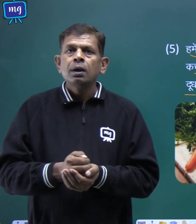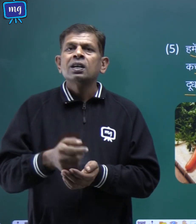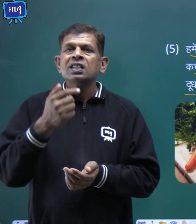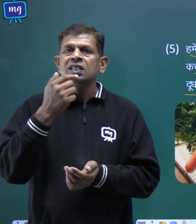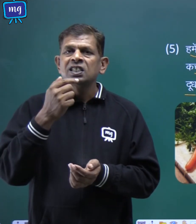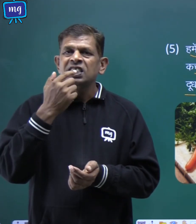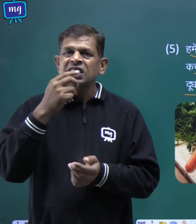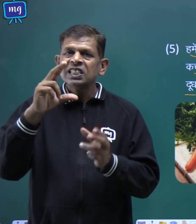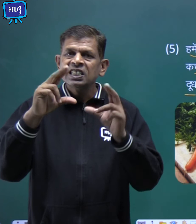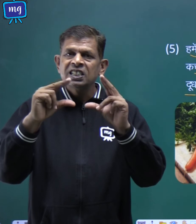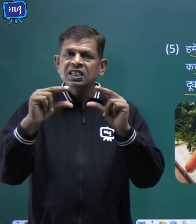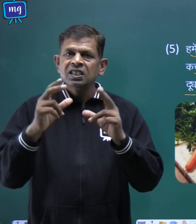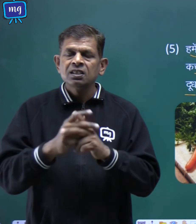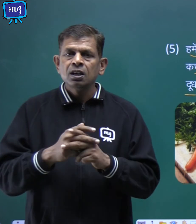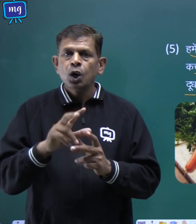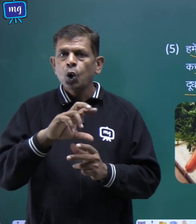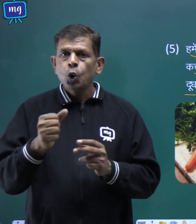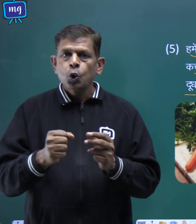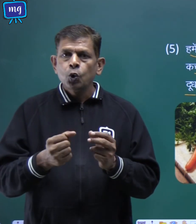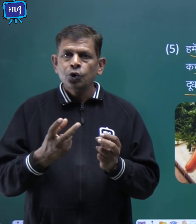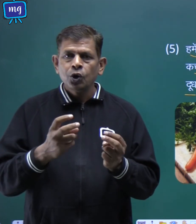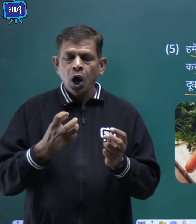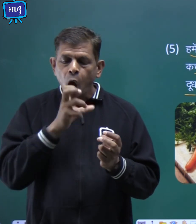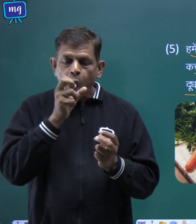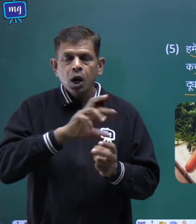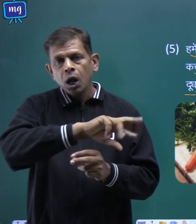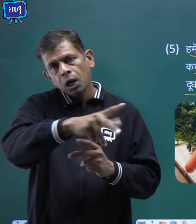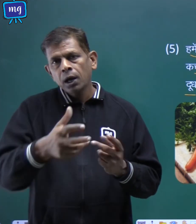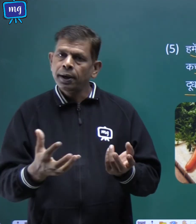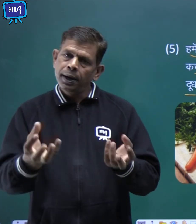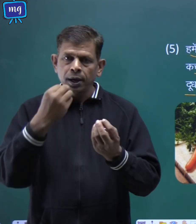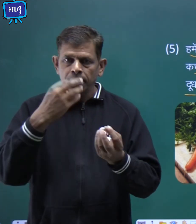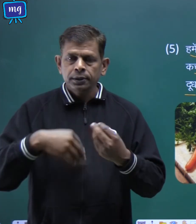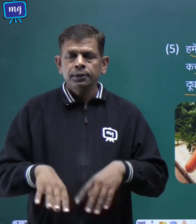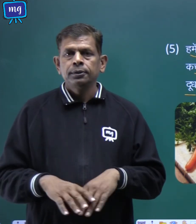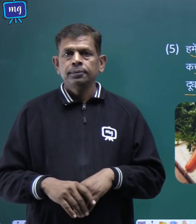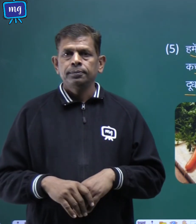पनीर व फल लेने चाहिए।